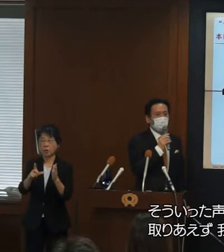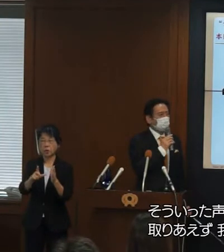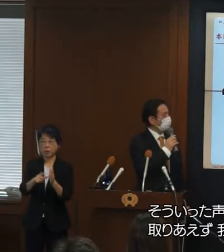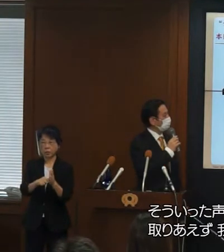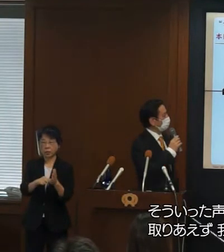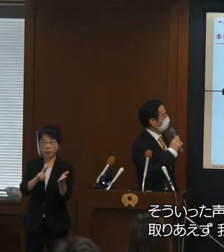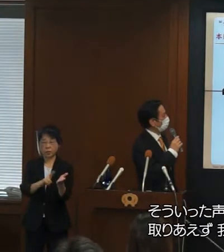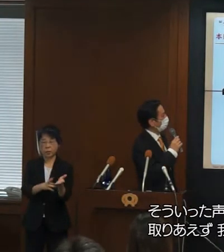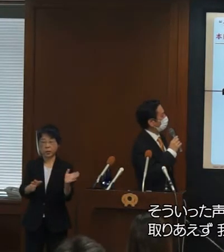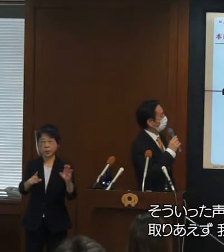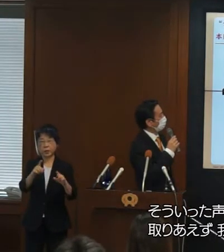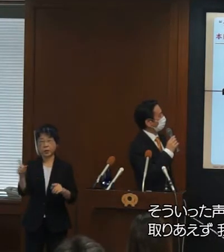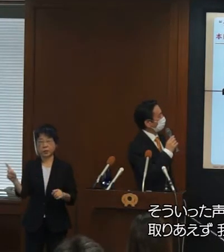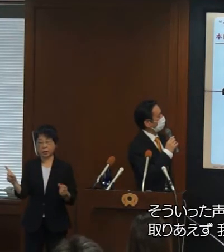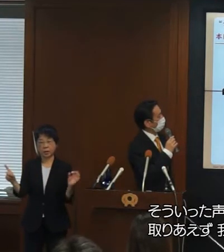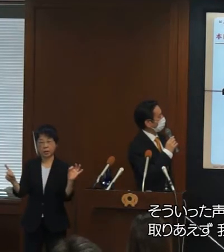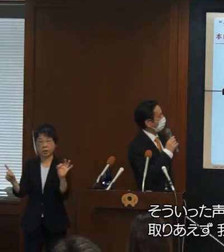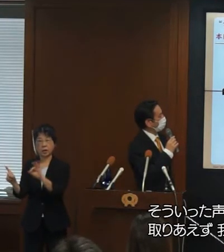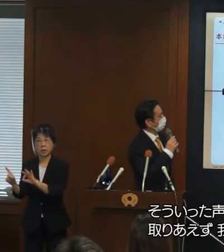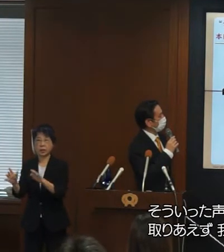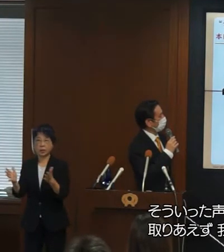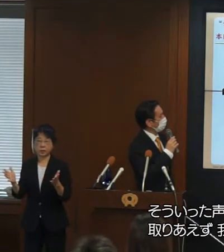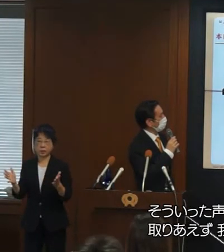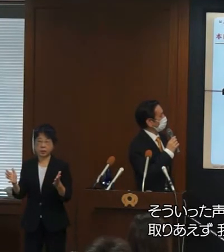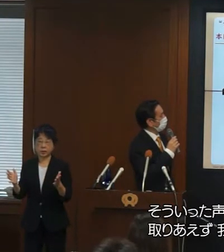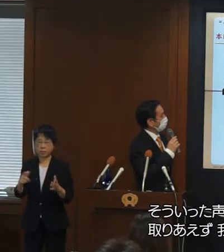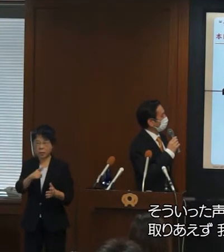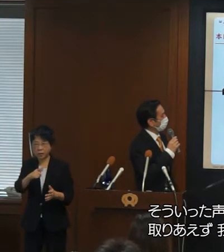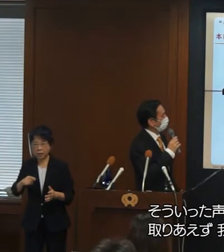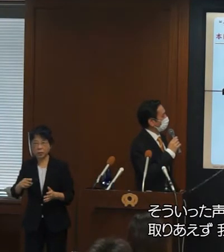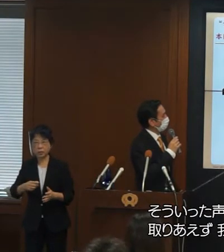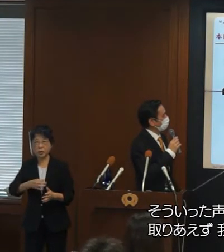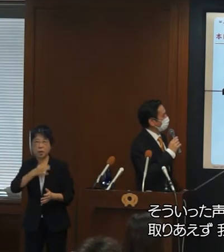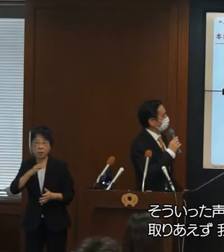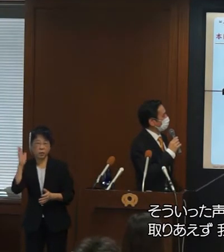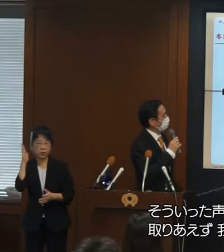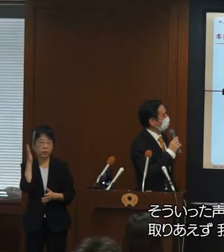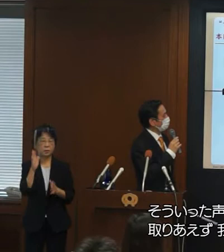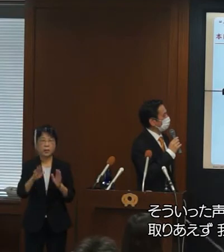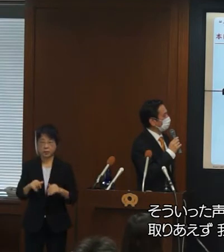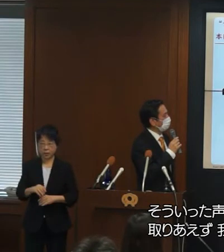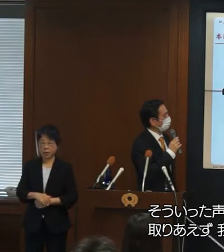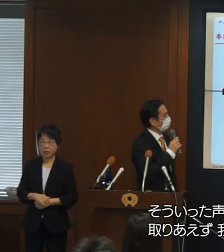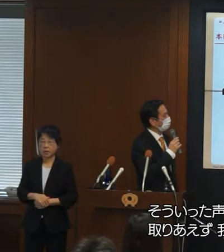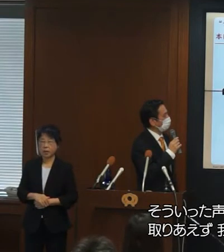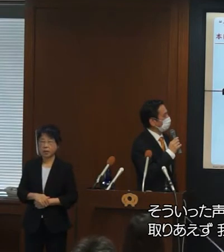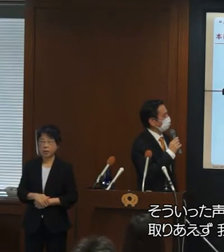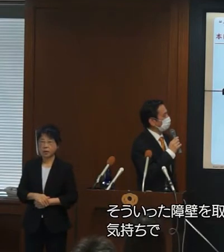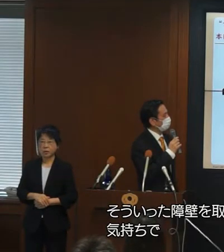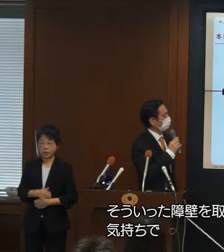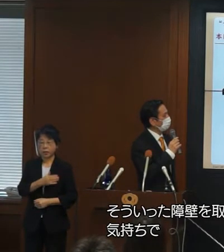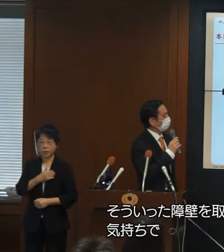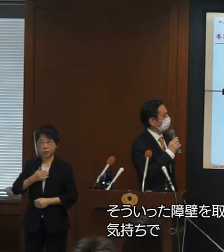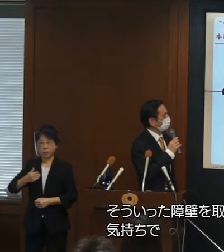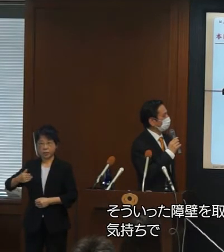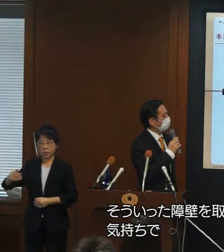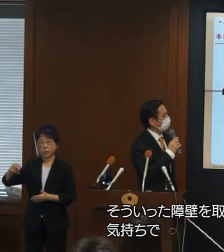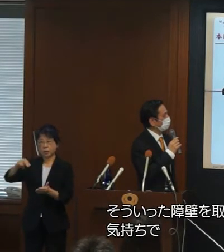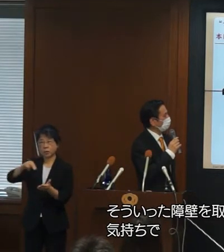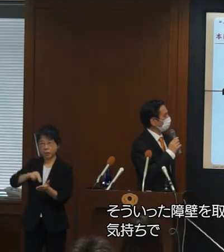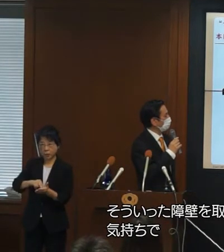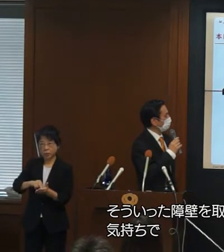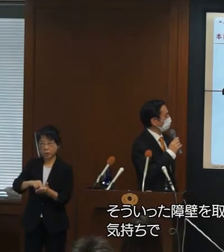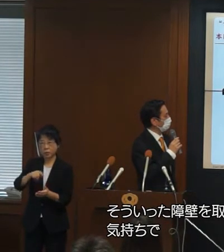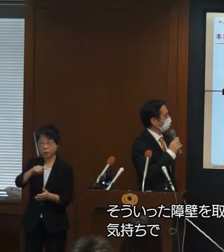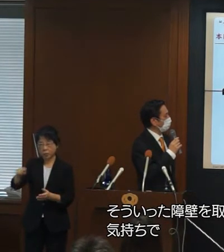り、そういった声もありましたので、まあ、とりあえずしっかりとですね、我々として、まあ、そういったところについ